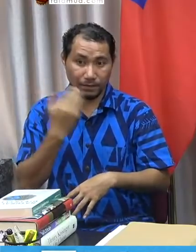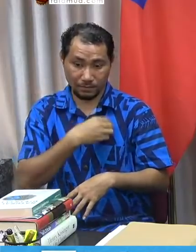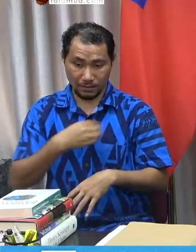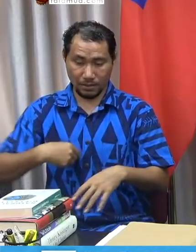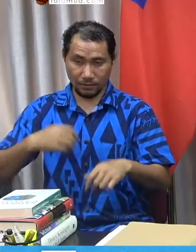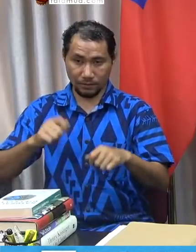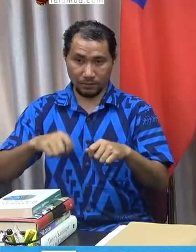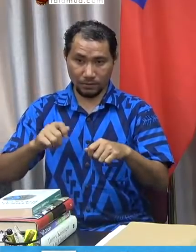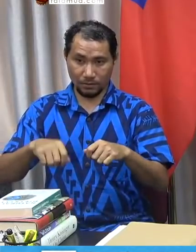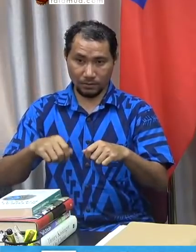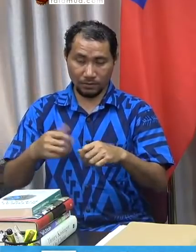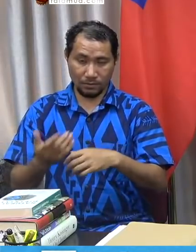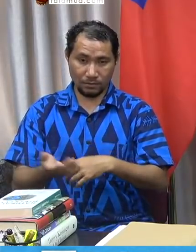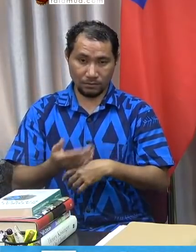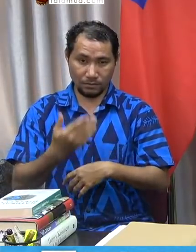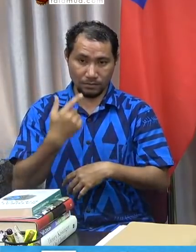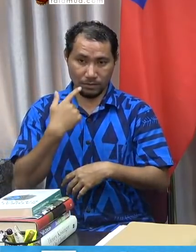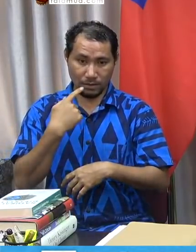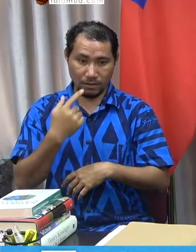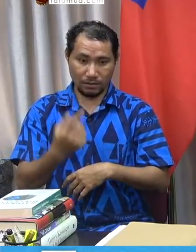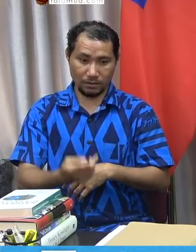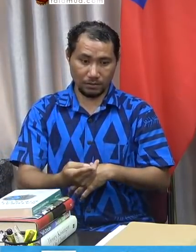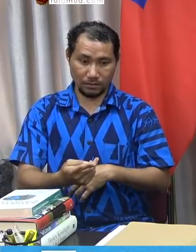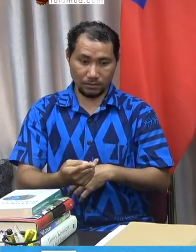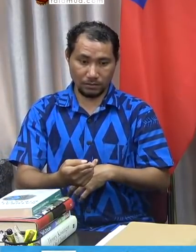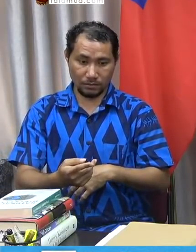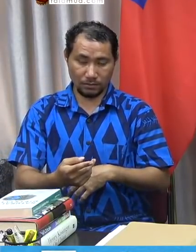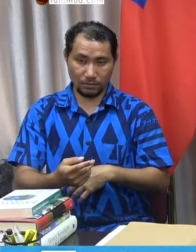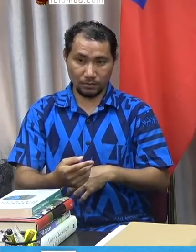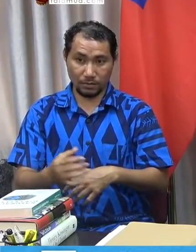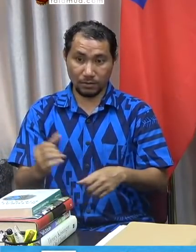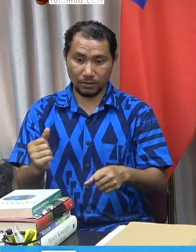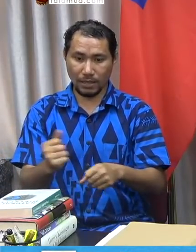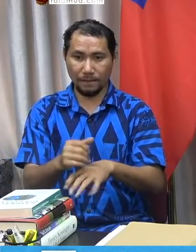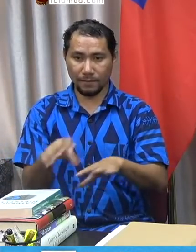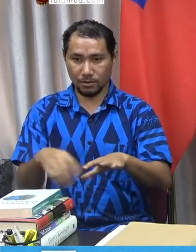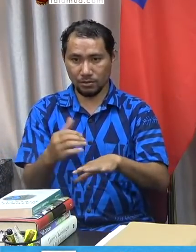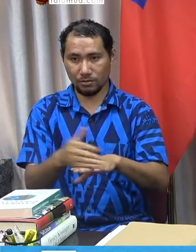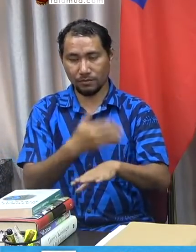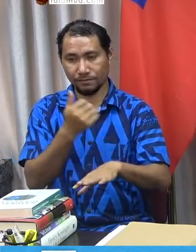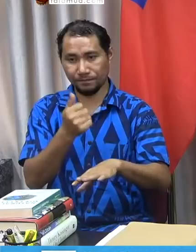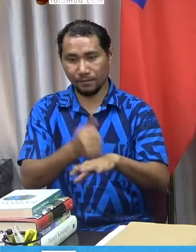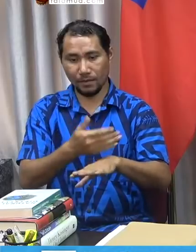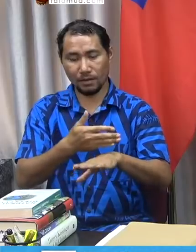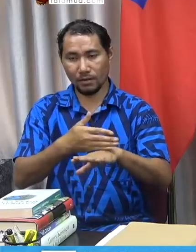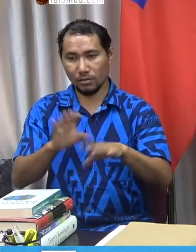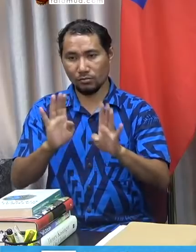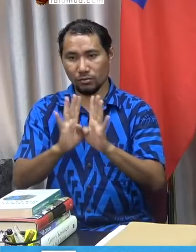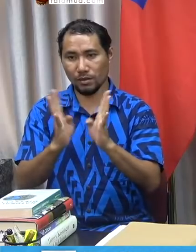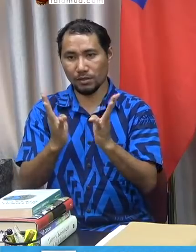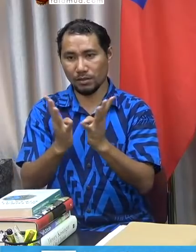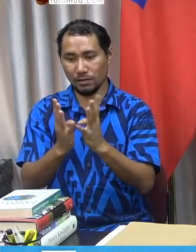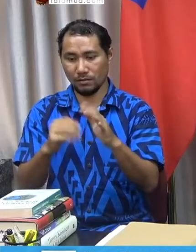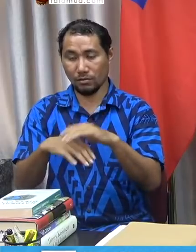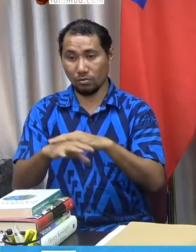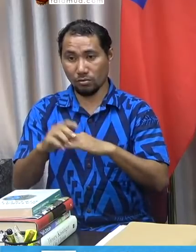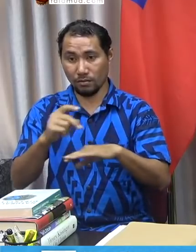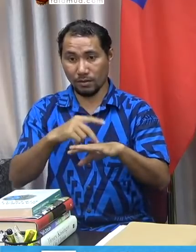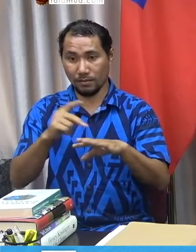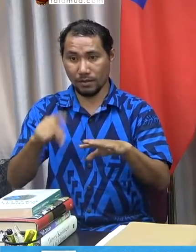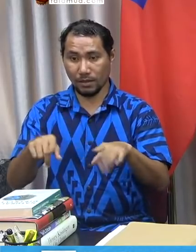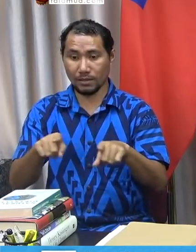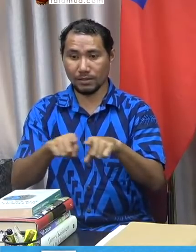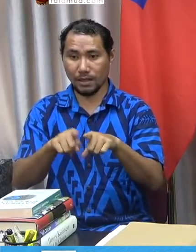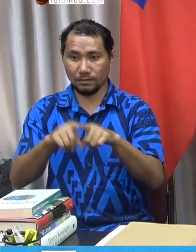minista le nei mta upu on whātua i loa lea o se komiti whāpitoa a le kāpeneta whātasi ai ma le